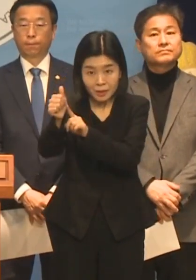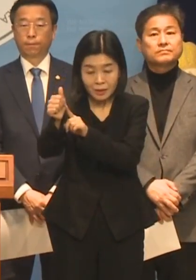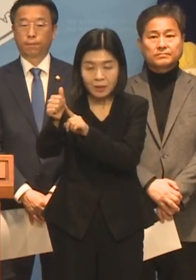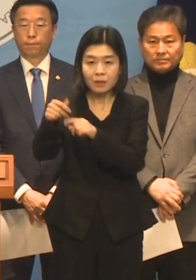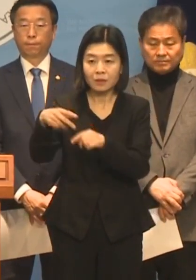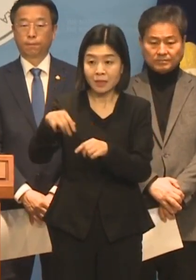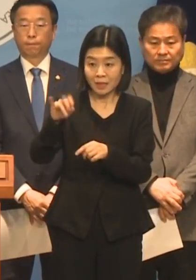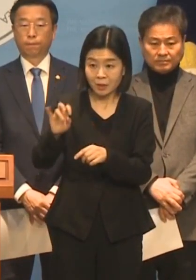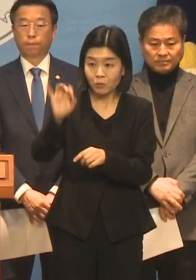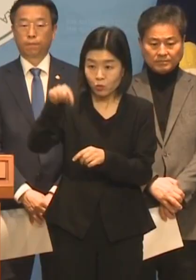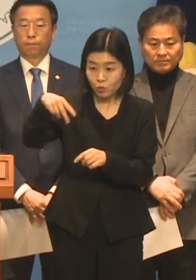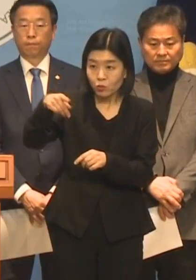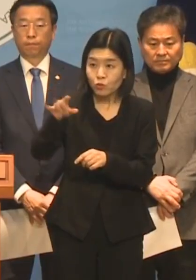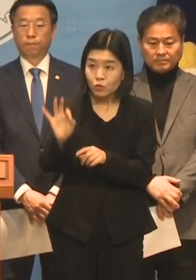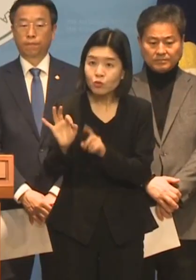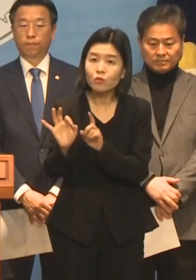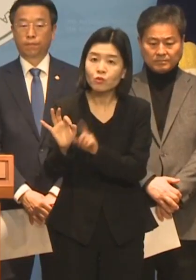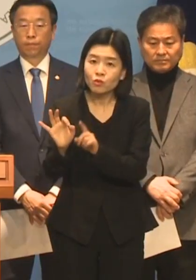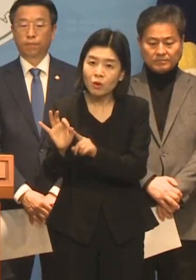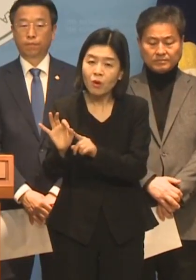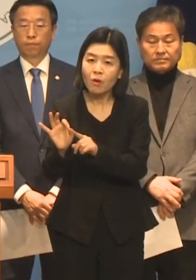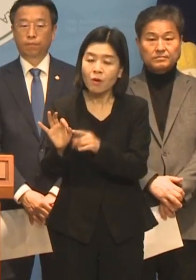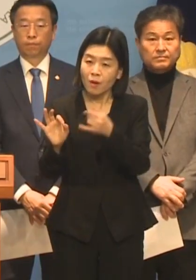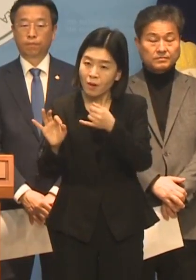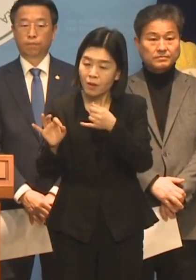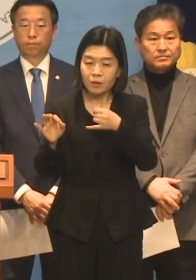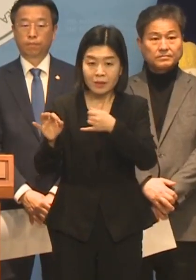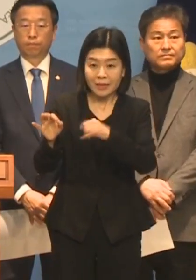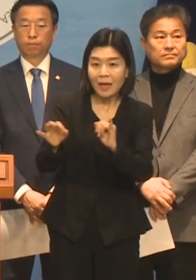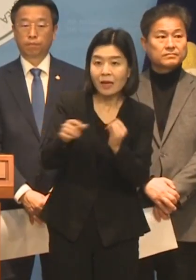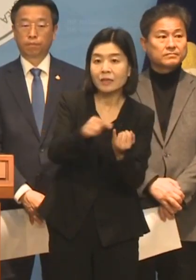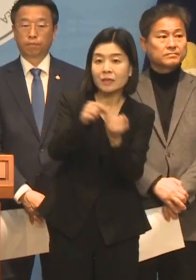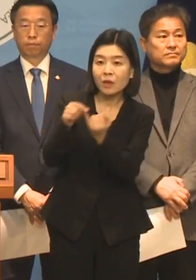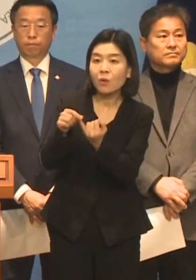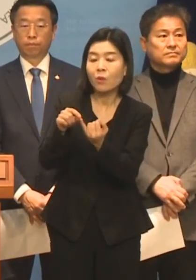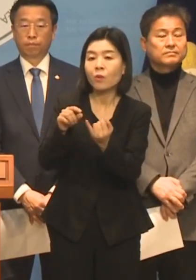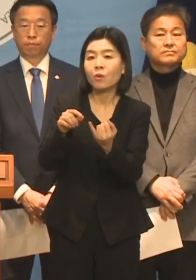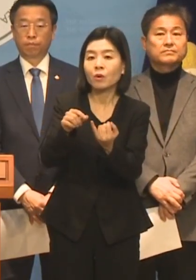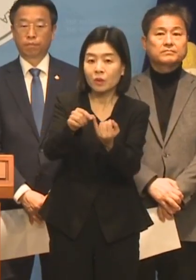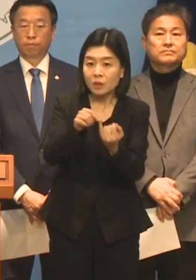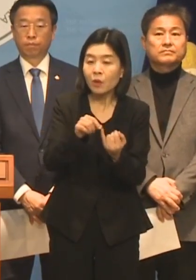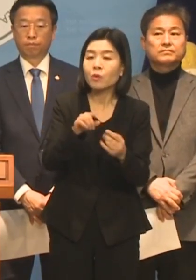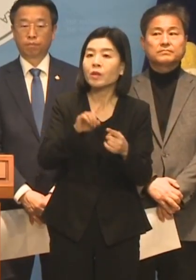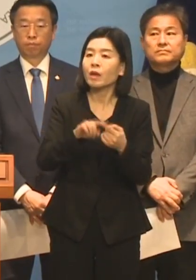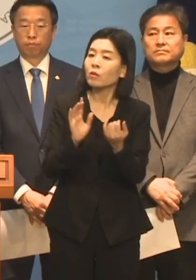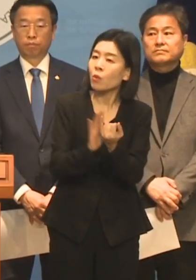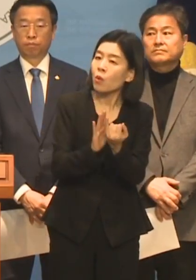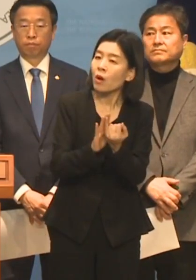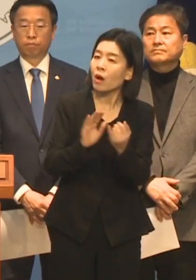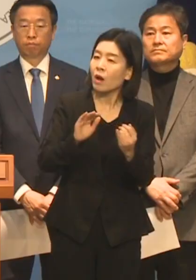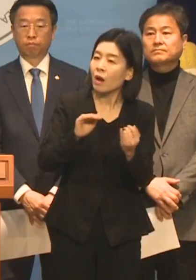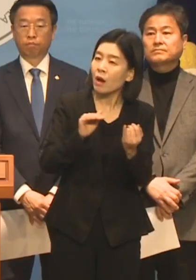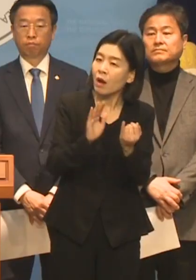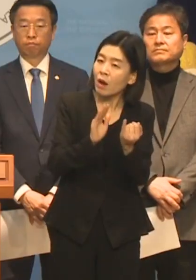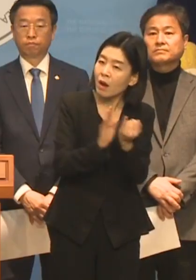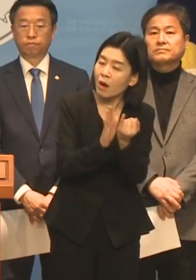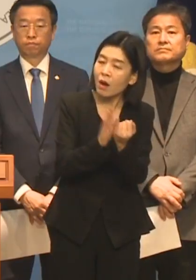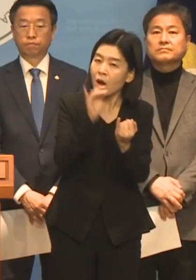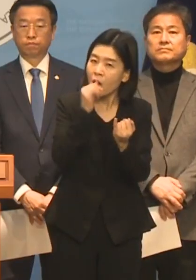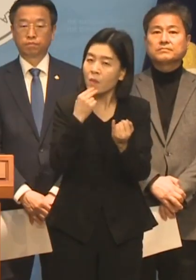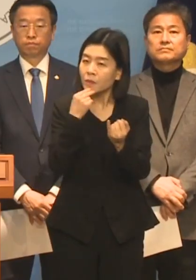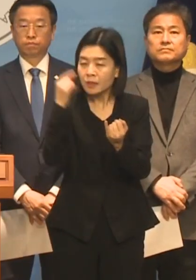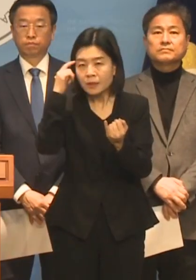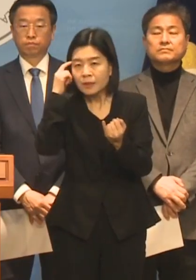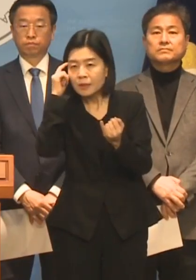얼마나 깊숙이 관여됐는가라고 하는 것에 대한 의혹을 떨칠 수가 없습니다. 그래서 관련한